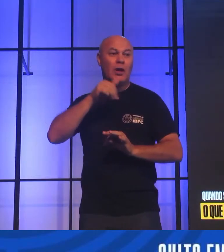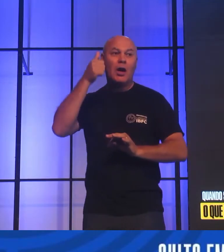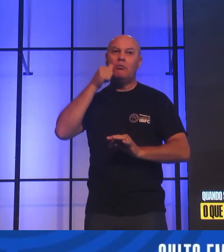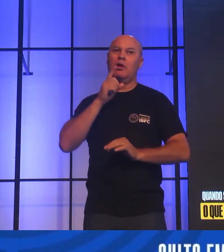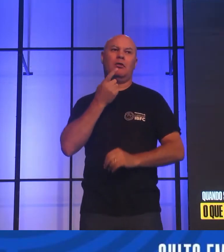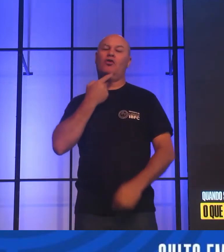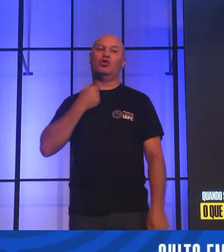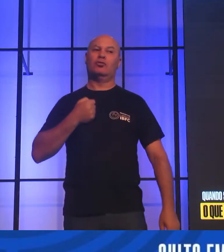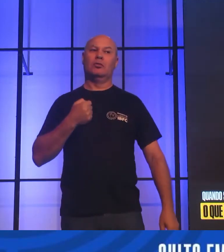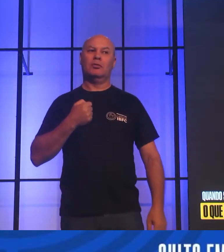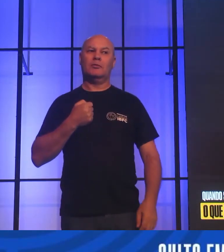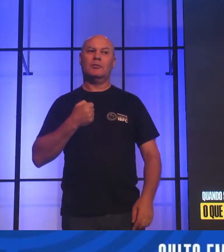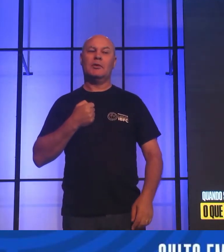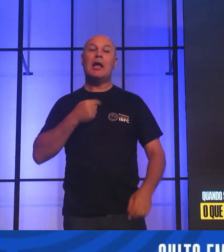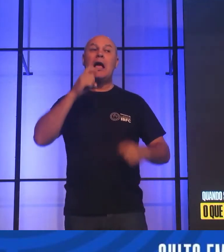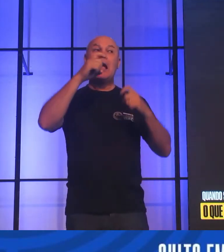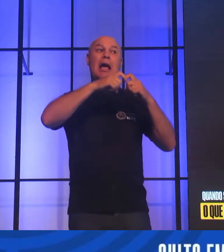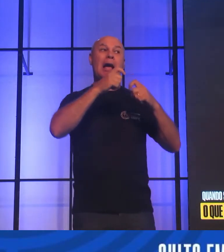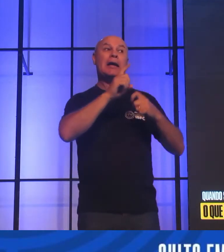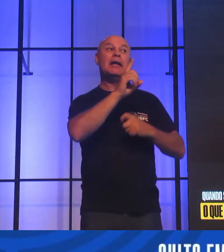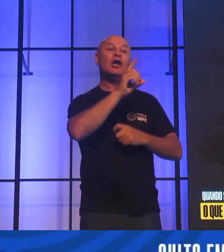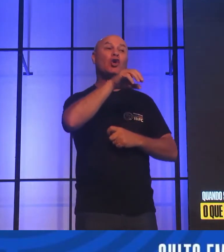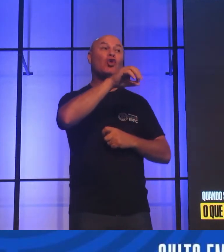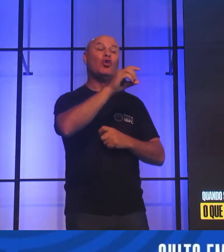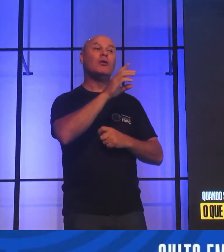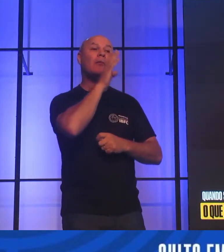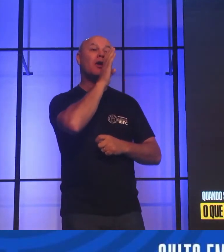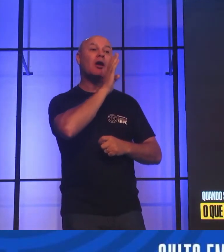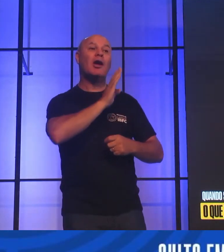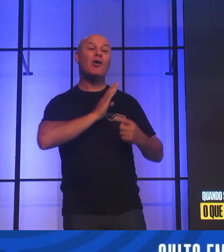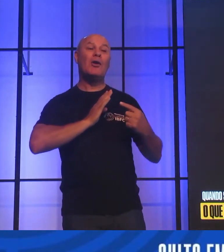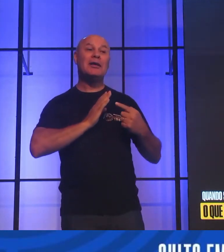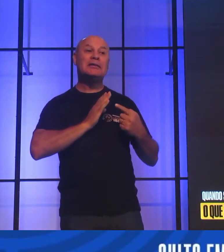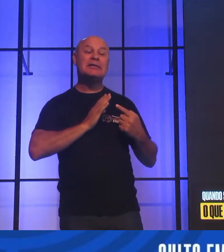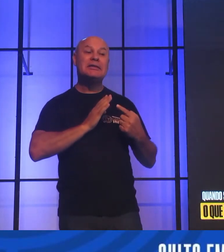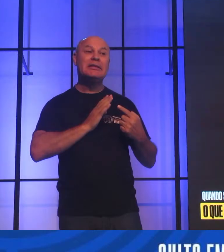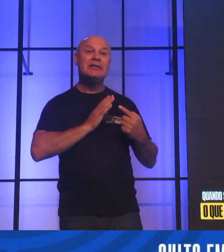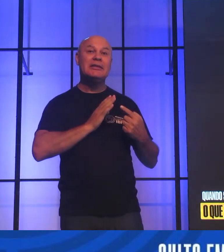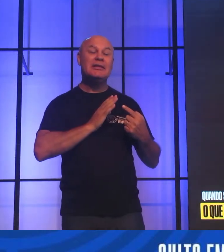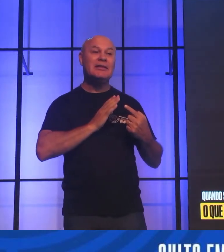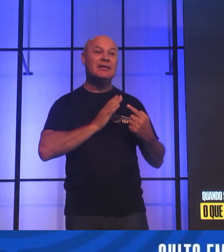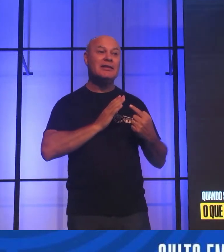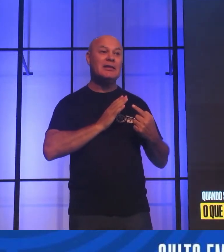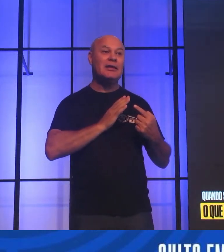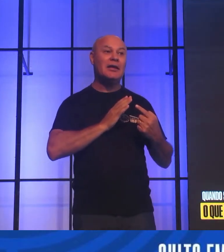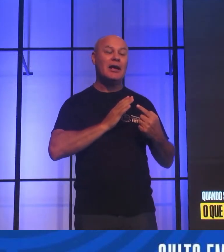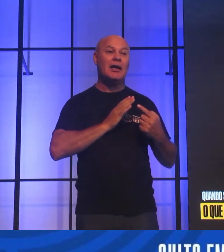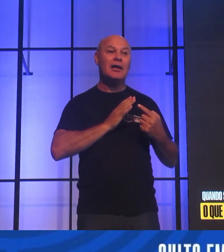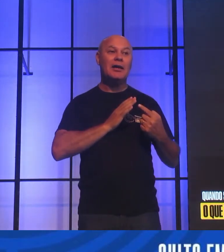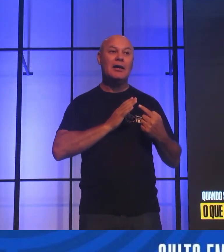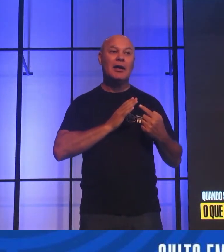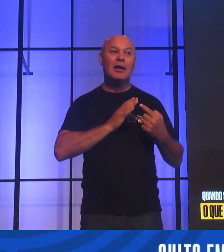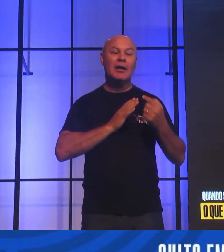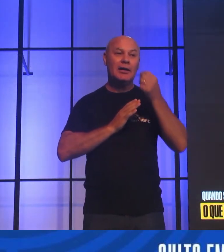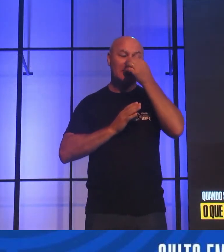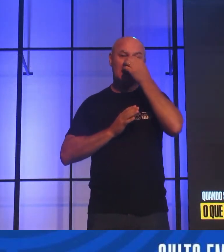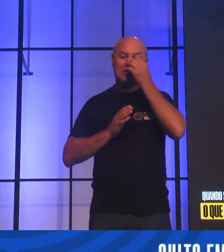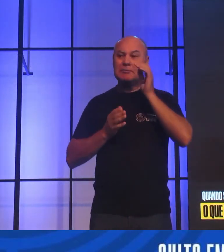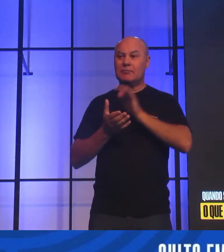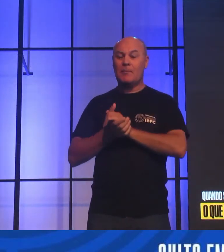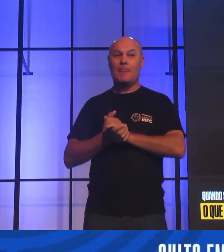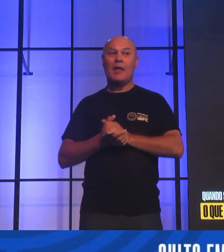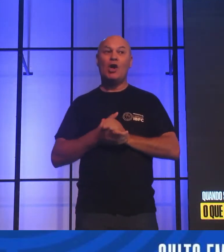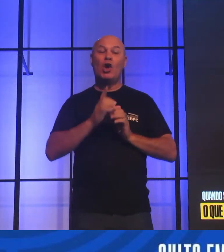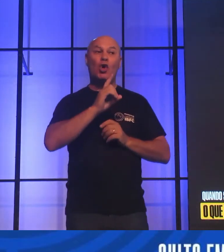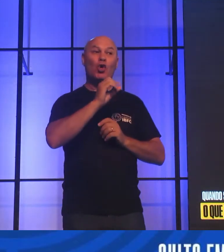eu sei que o senhor não tem nada a ver com isso, mas o senhor tinha que dar um jeito no fulano. Fulano, daí me lembrei do velhinho aquele. Ele